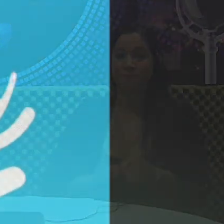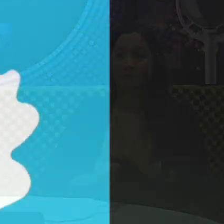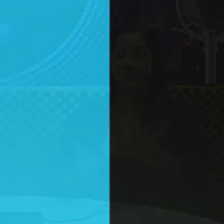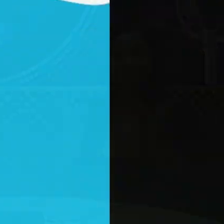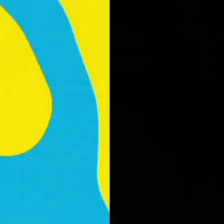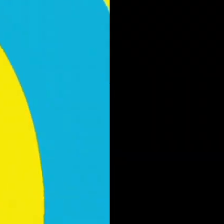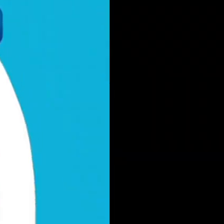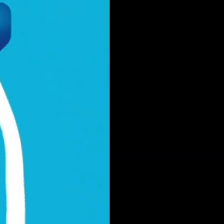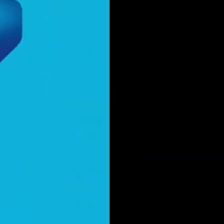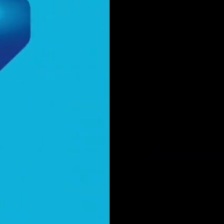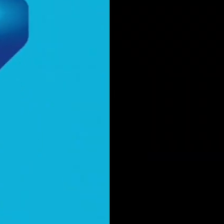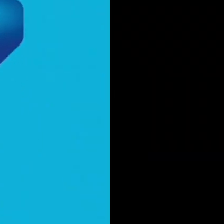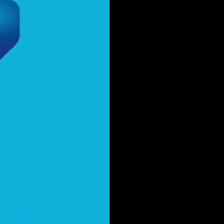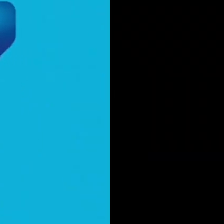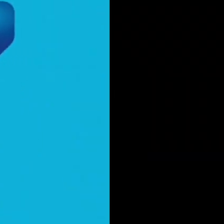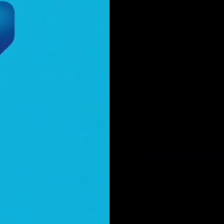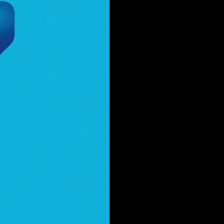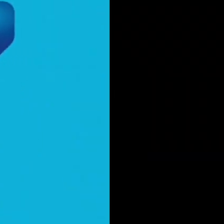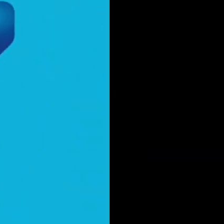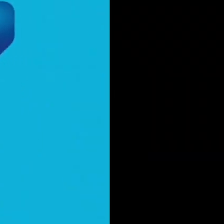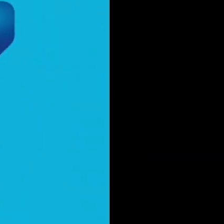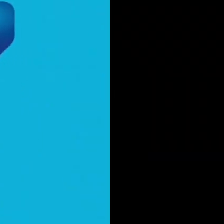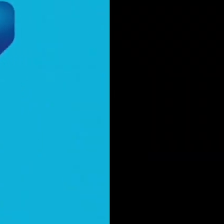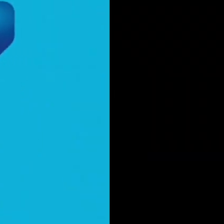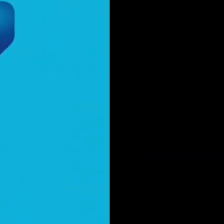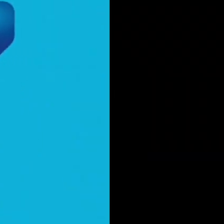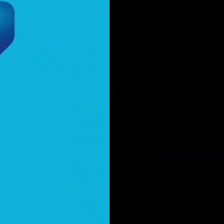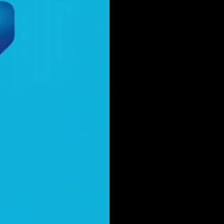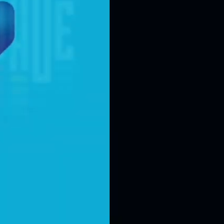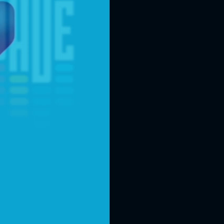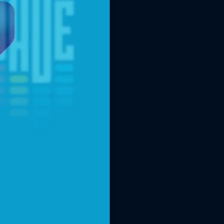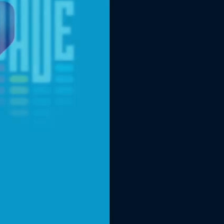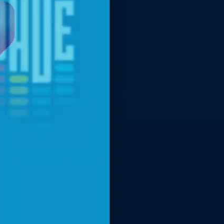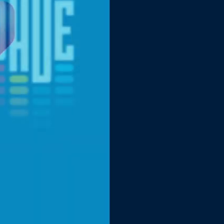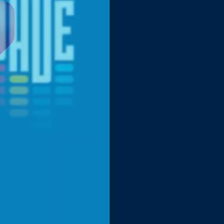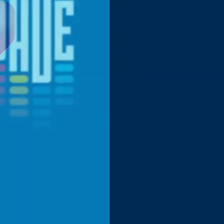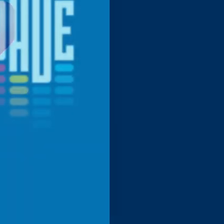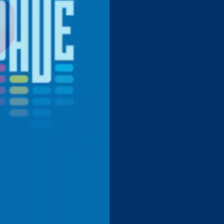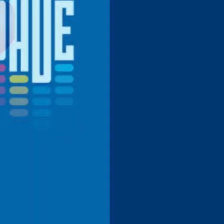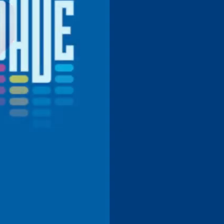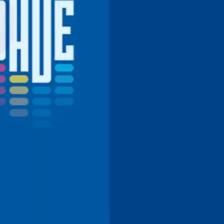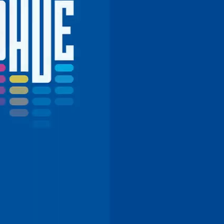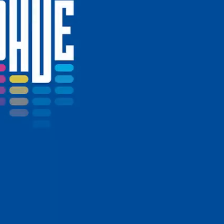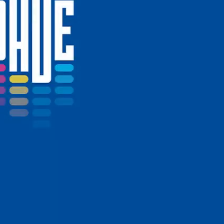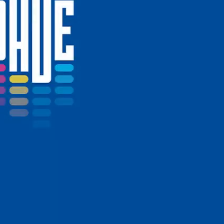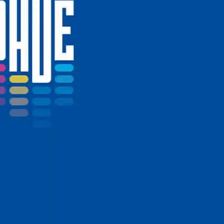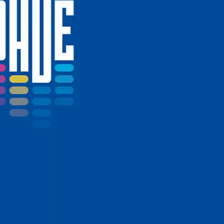Continue conosco no portal da Prefeitura e nas redes sociais.